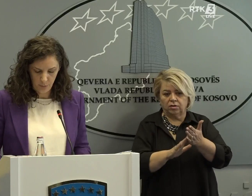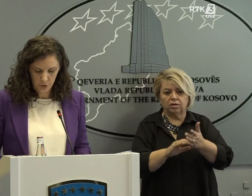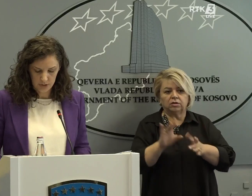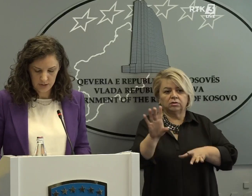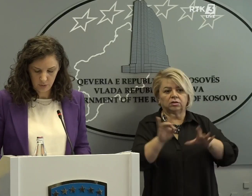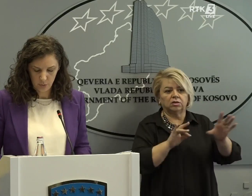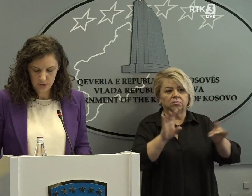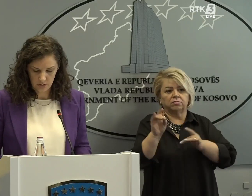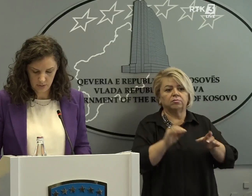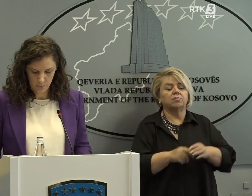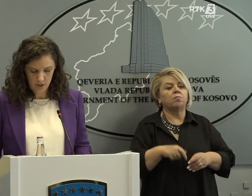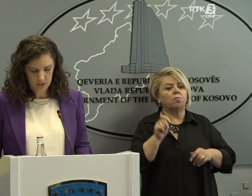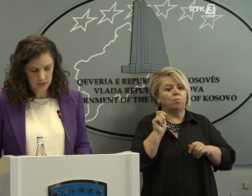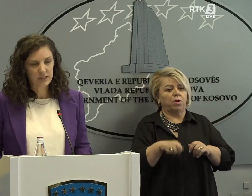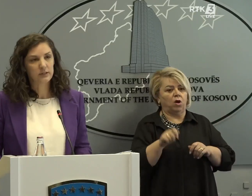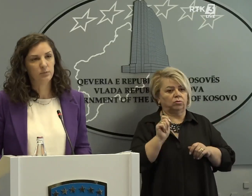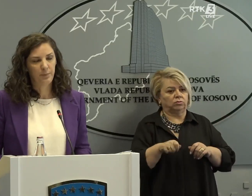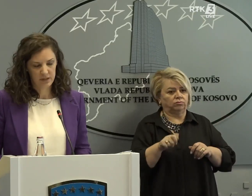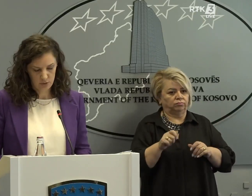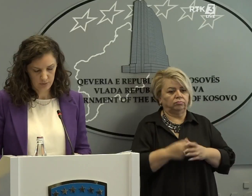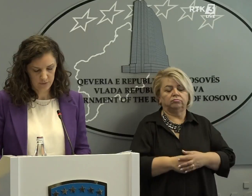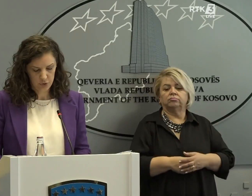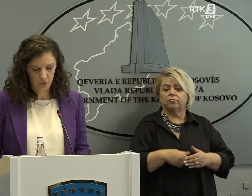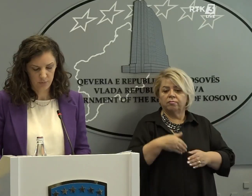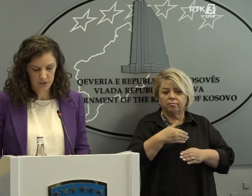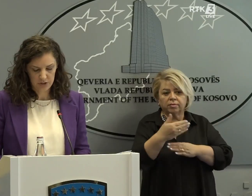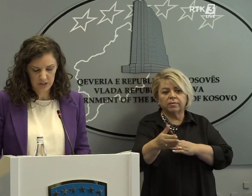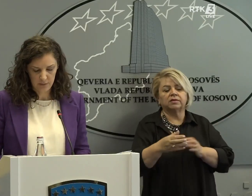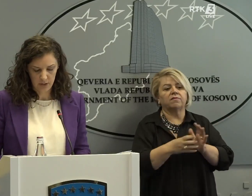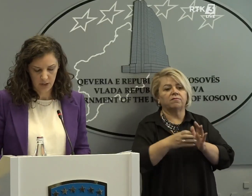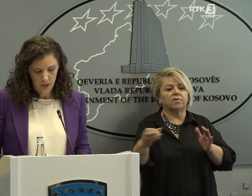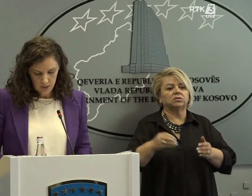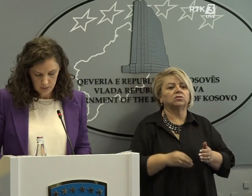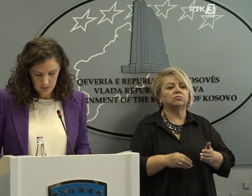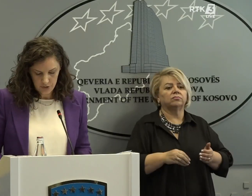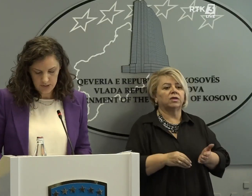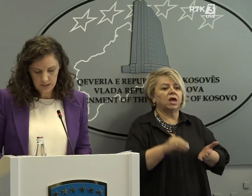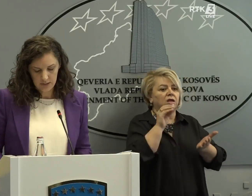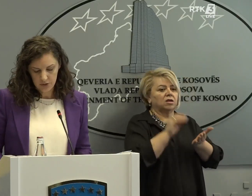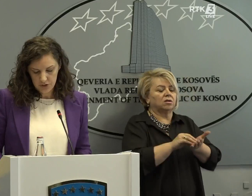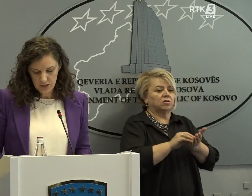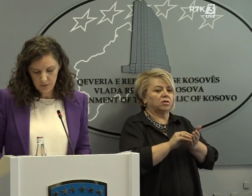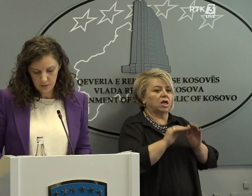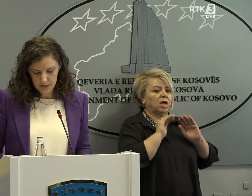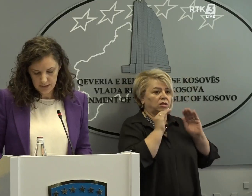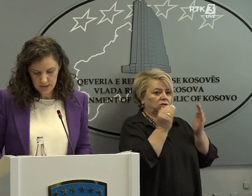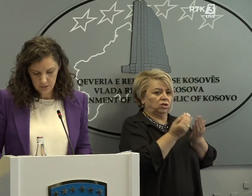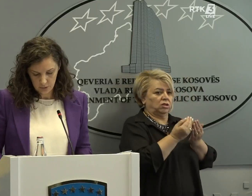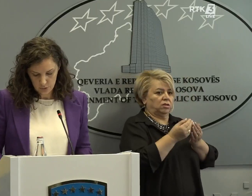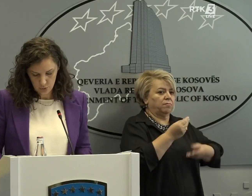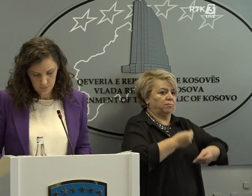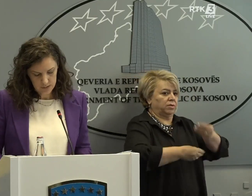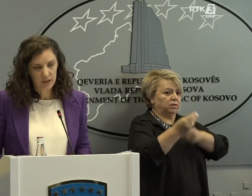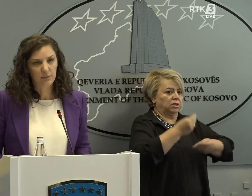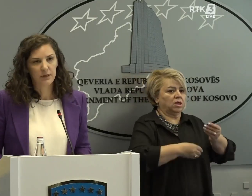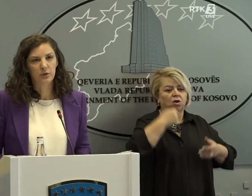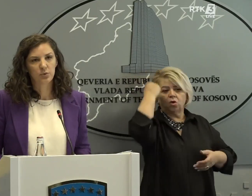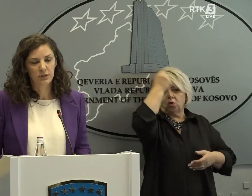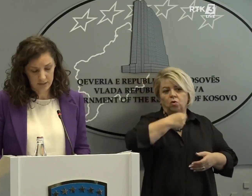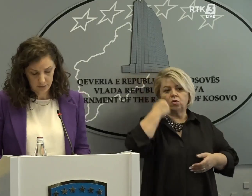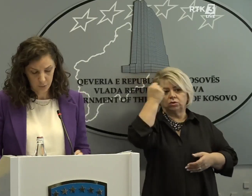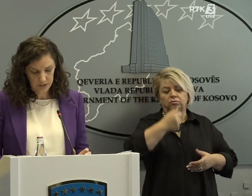i bordit drejtues të ndërmarrjes, të cilët më pas do të vazhdojnë me regjistrimin në Agjencinë e Regjistrimit të Bizneseve të Kosovës dhe